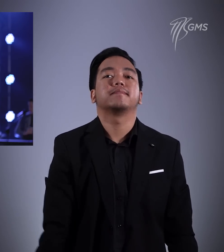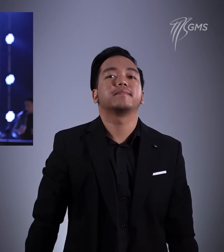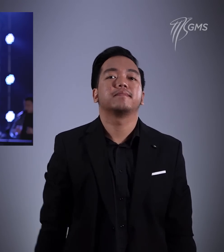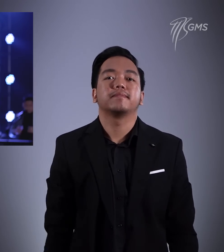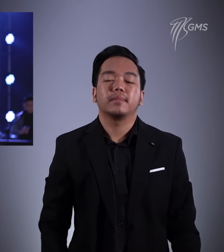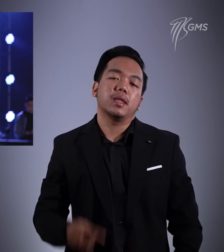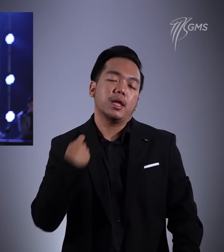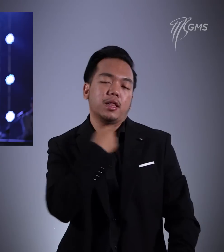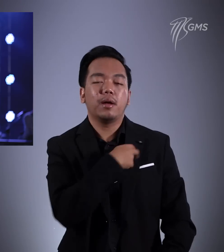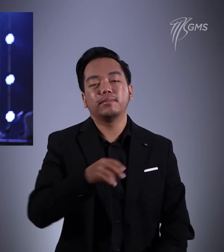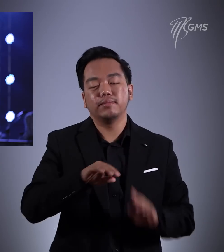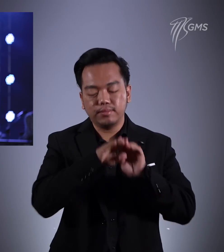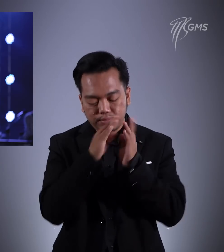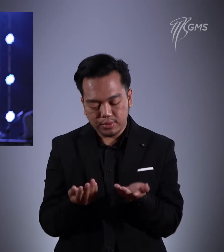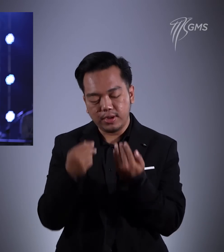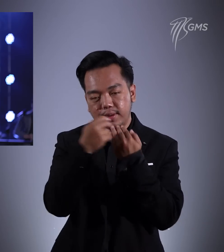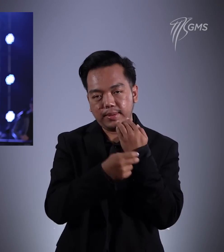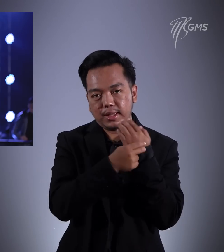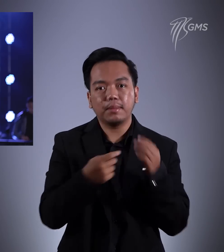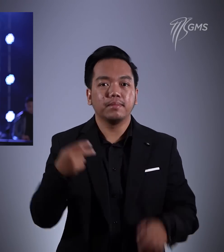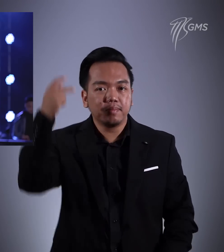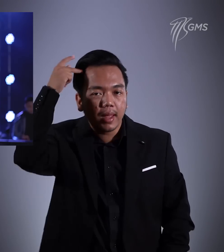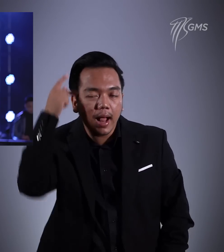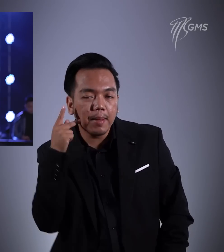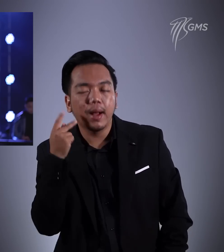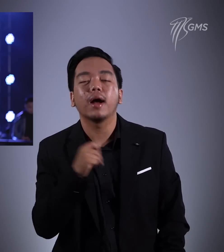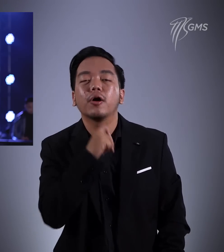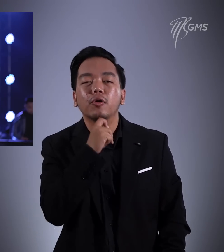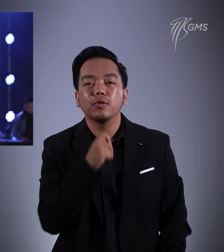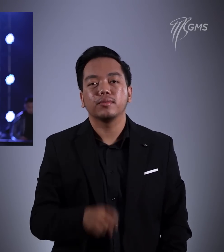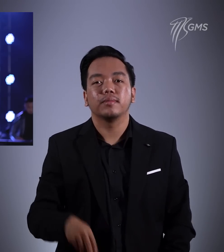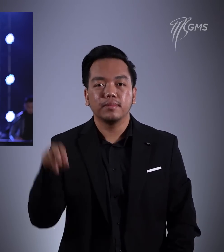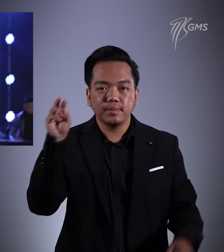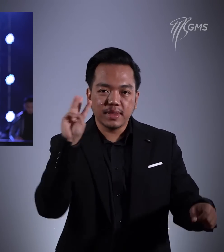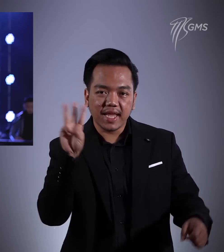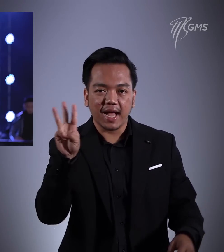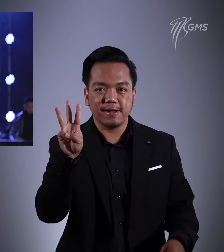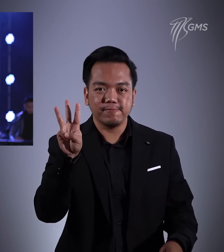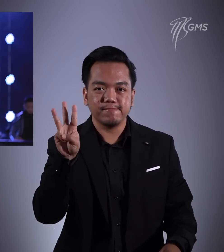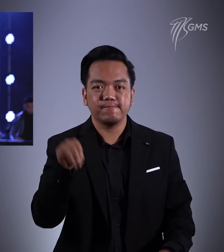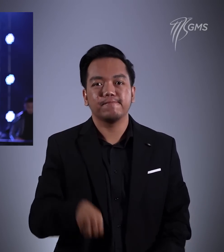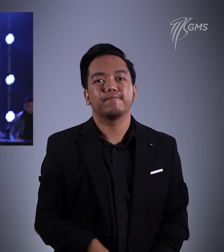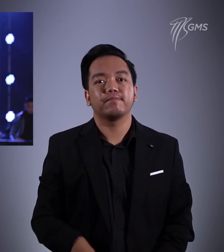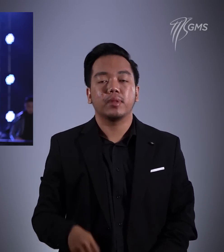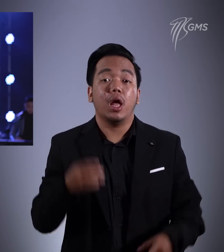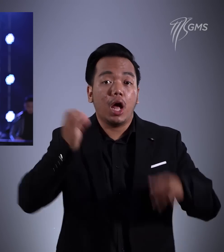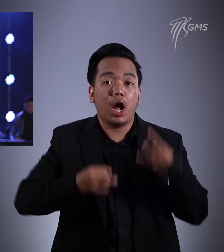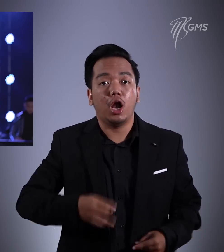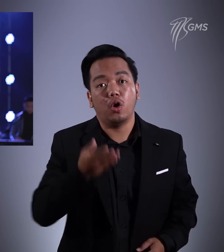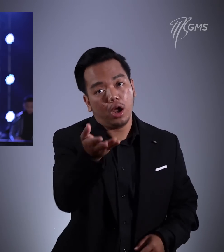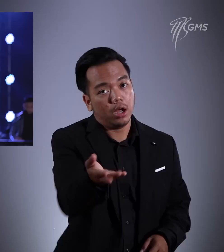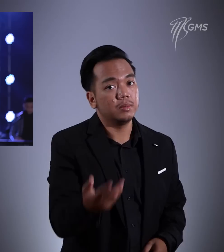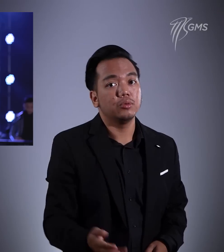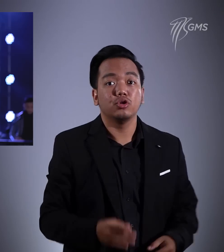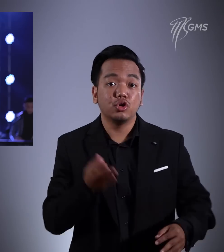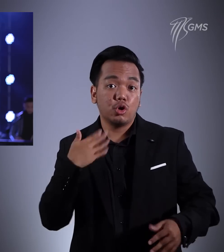sama-sama Habakuk pasal yang ketiga. Jikalau Anda belum atau tidak sempat yang lalu keluputan untuk